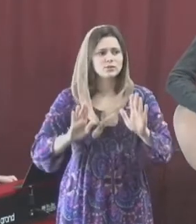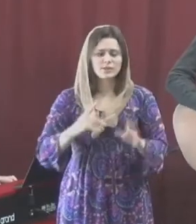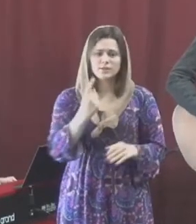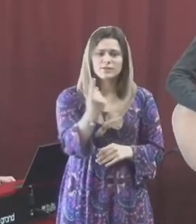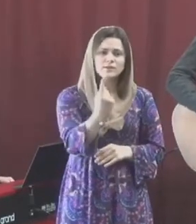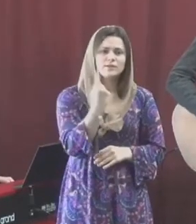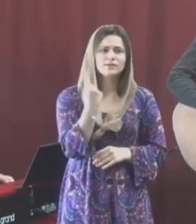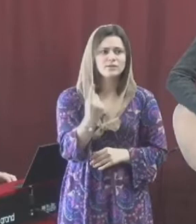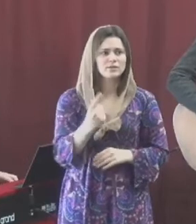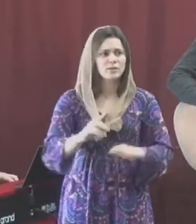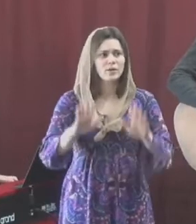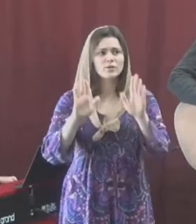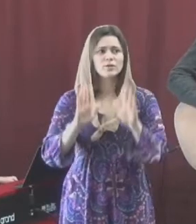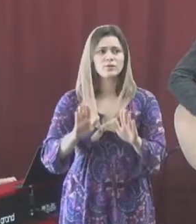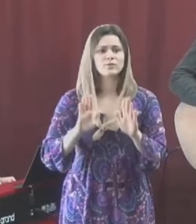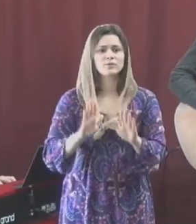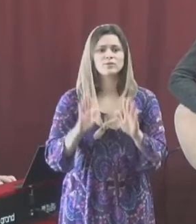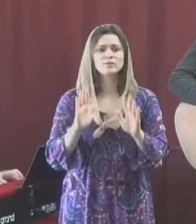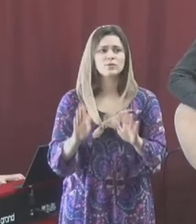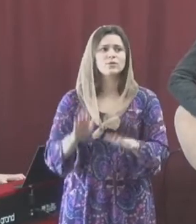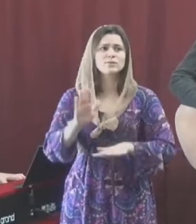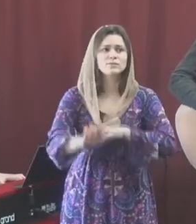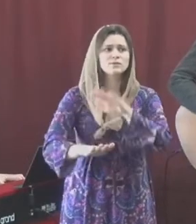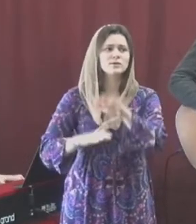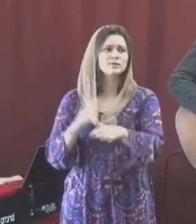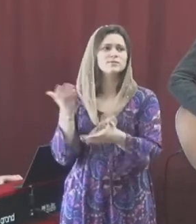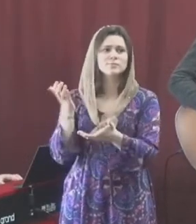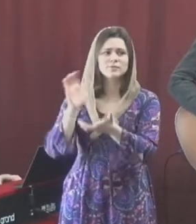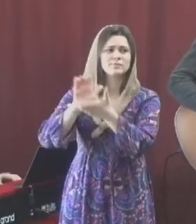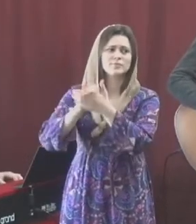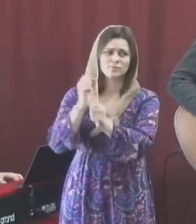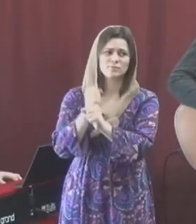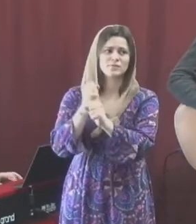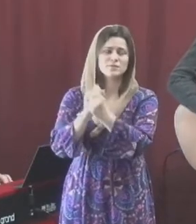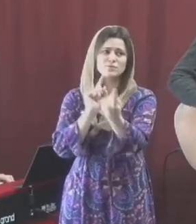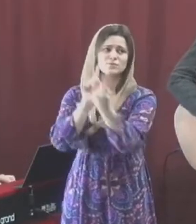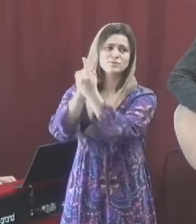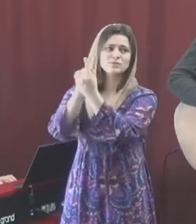Лише один тільки крок зроби назустріч Христу,